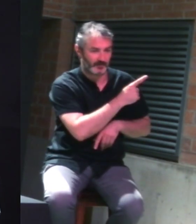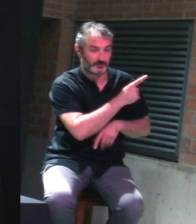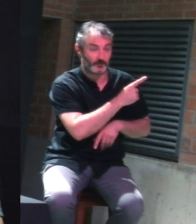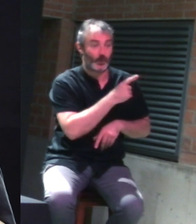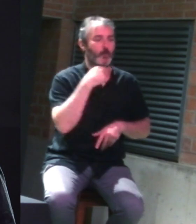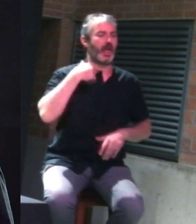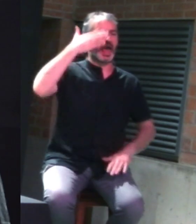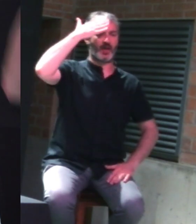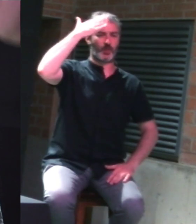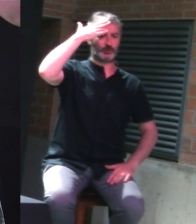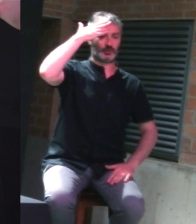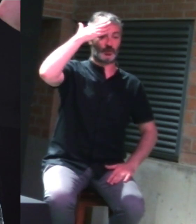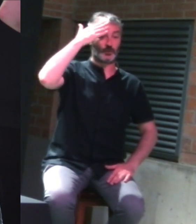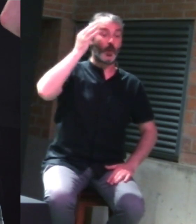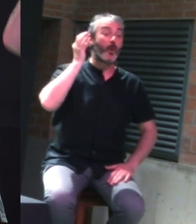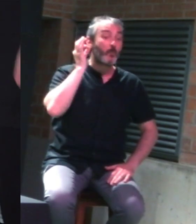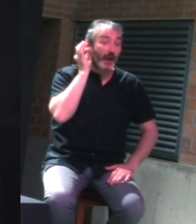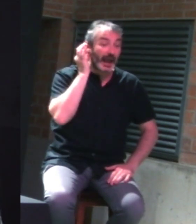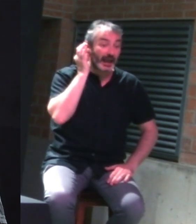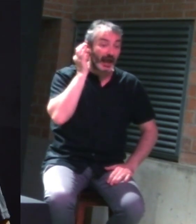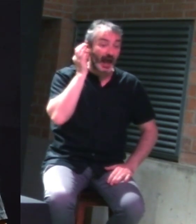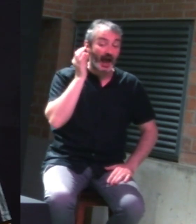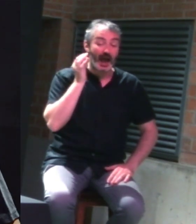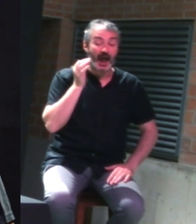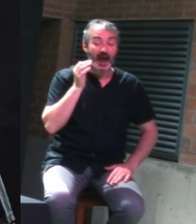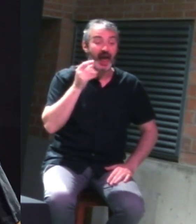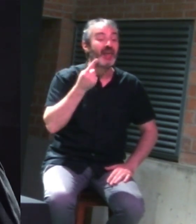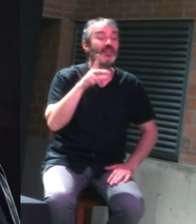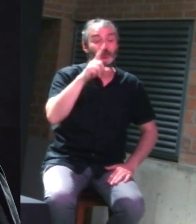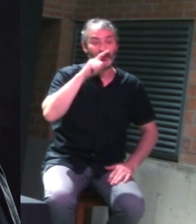era el verdadero adulto, las mujeres, de hecho, no llegaban nunca a la